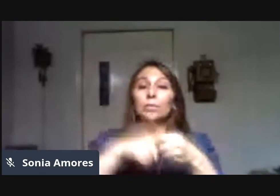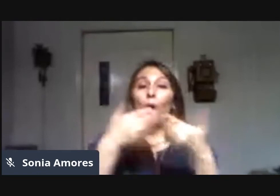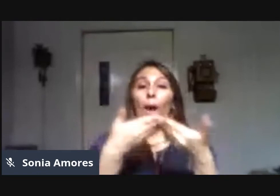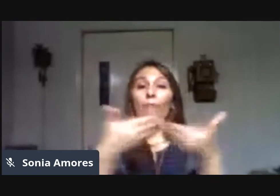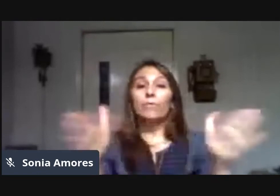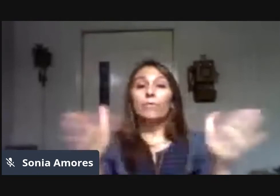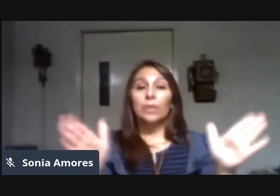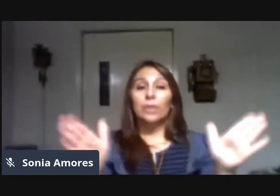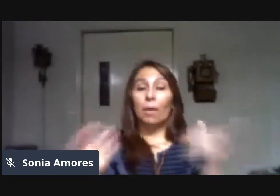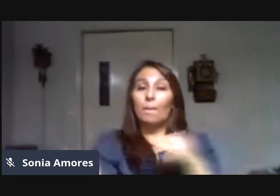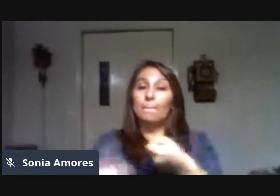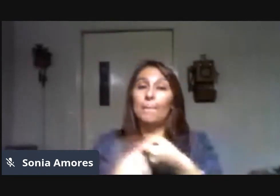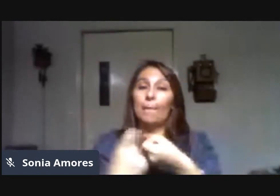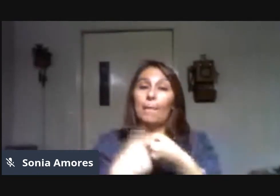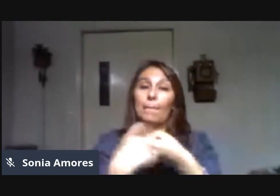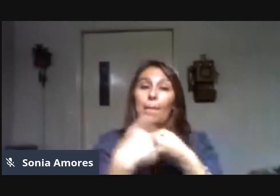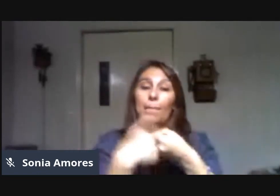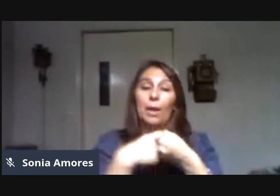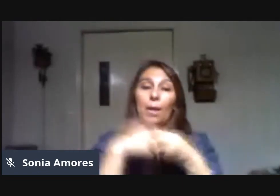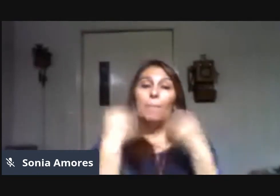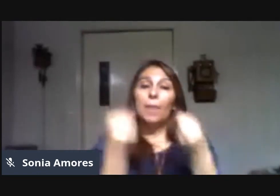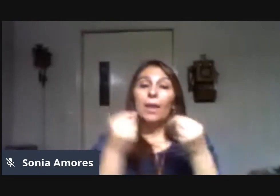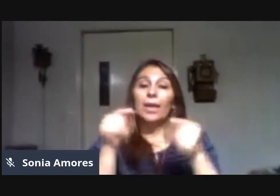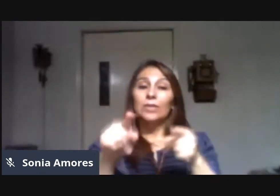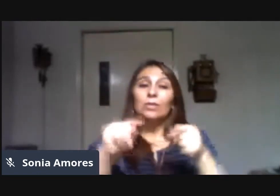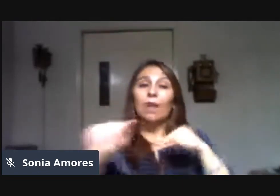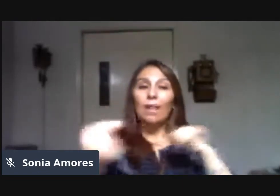donde este tipo de debates y